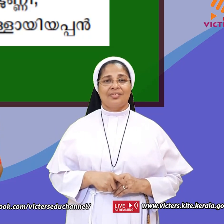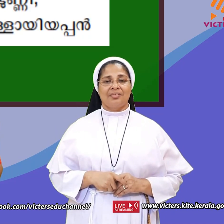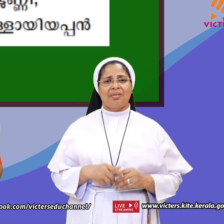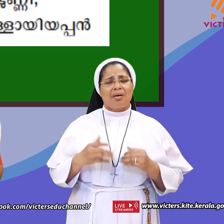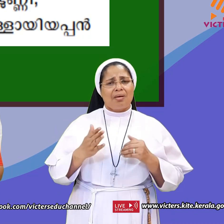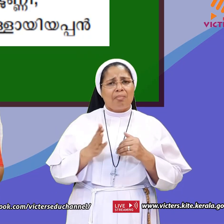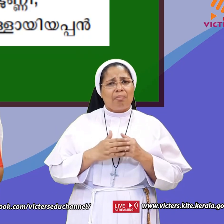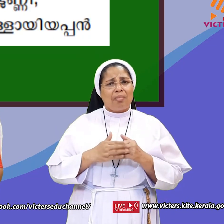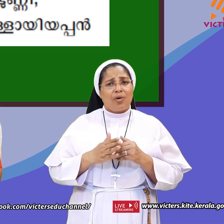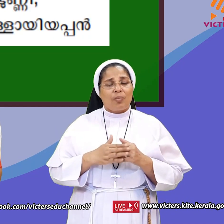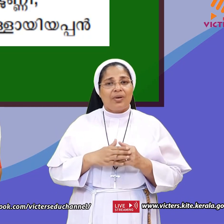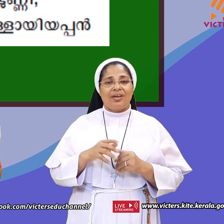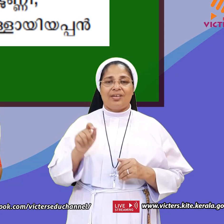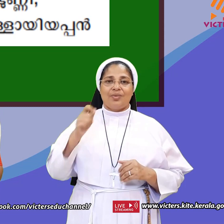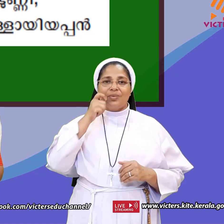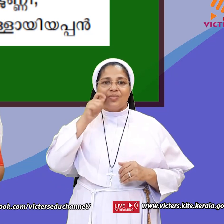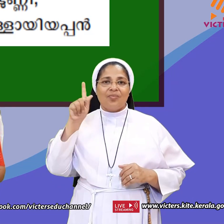നിസ്സഹായനായ വെള്ളായ്യപ്പൻ്റെയും കഥയാണ്